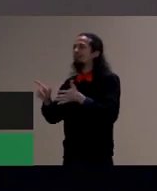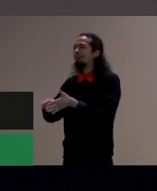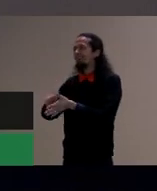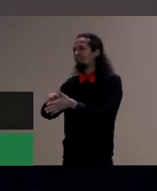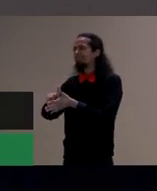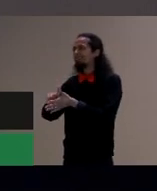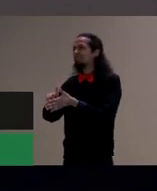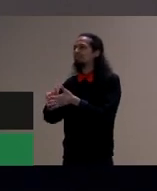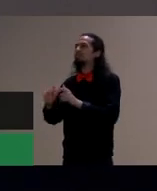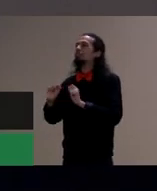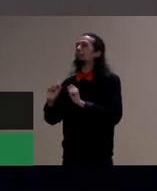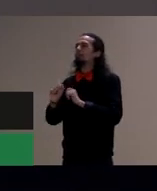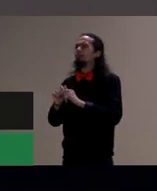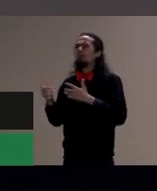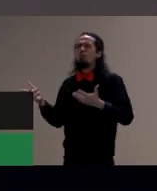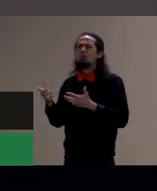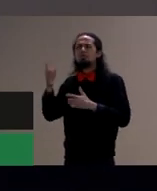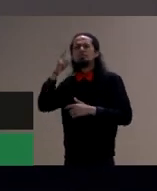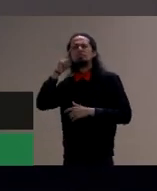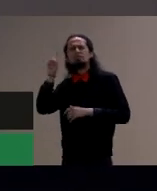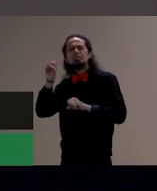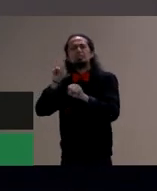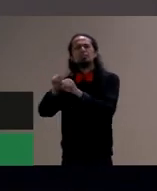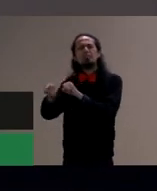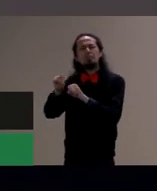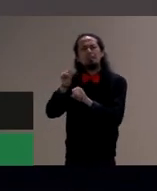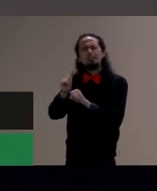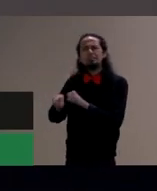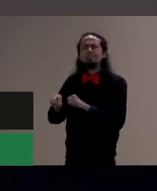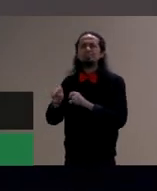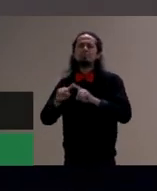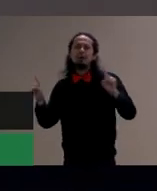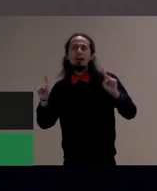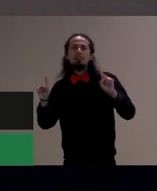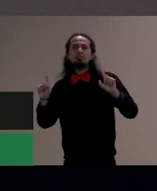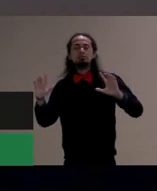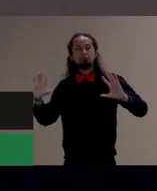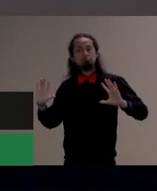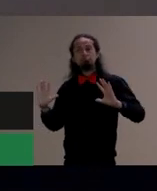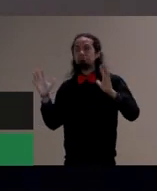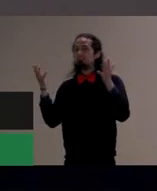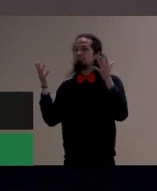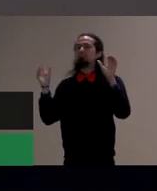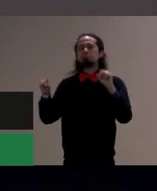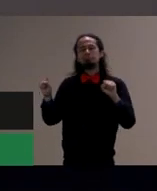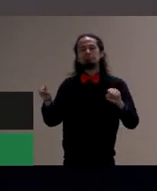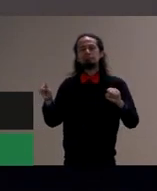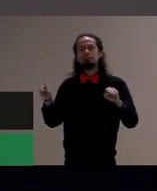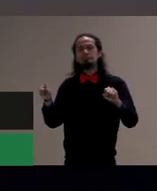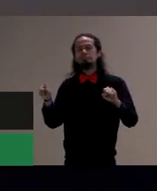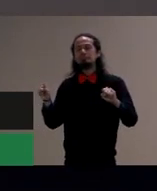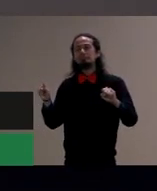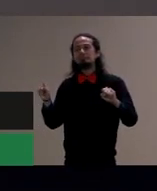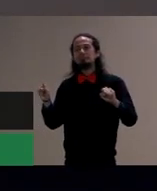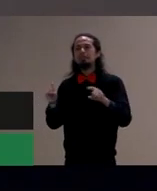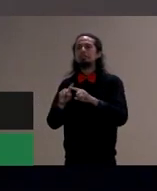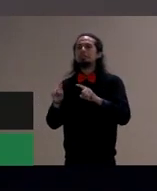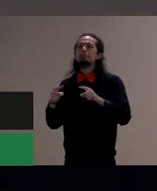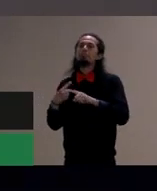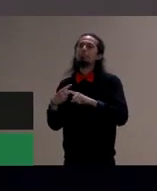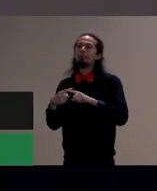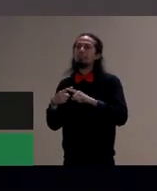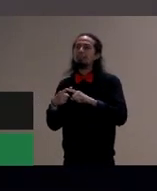mas também comemorativo né desse desse Encerramento e